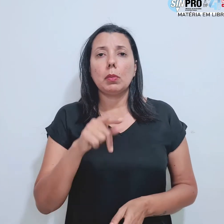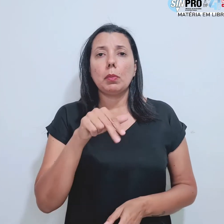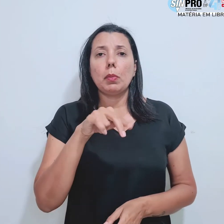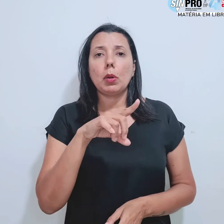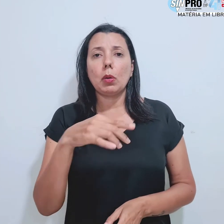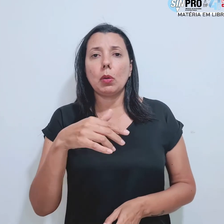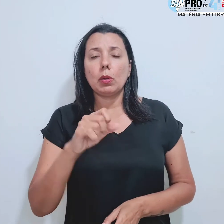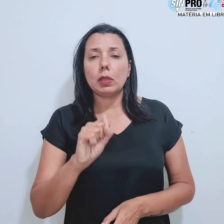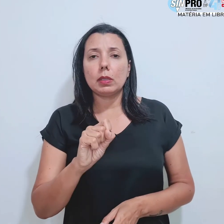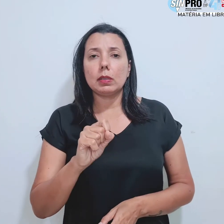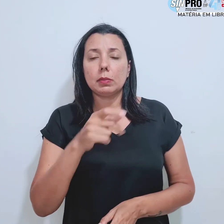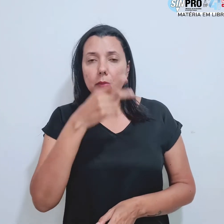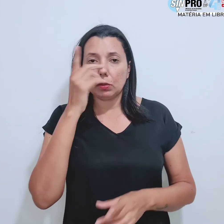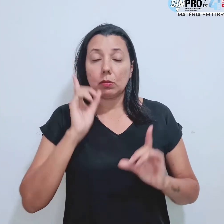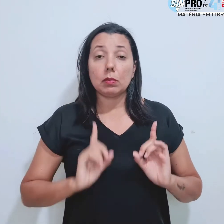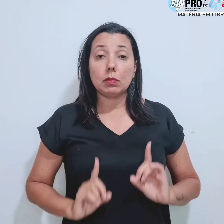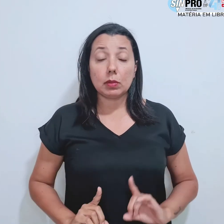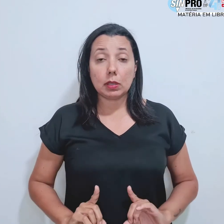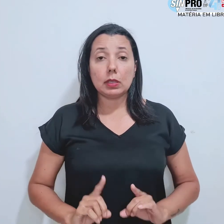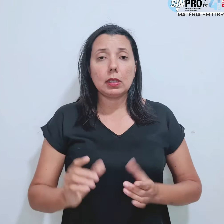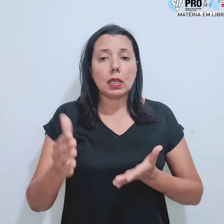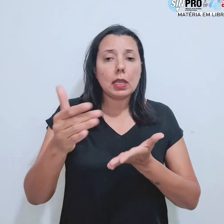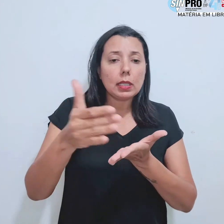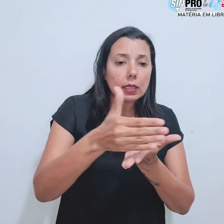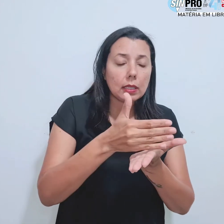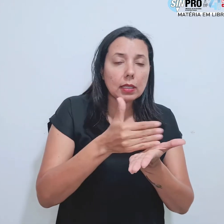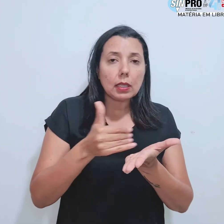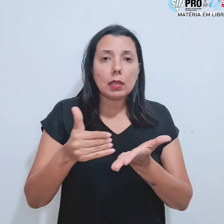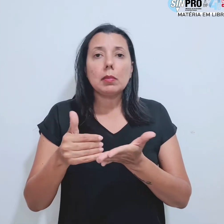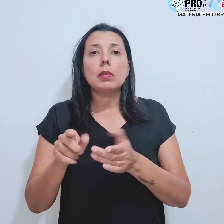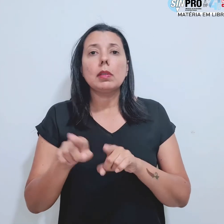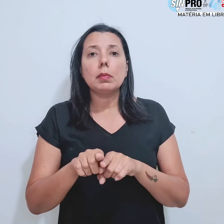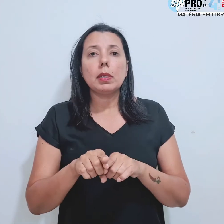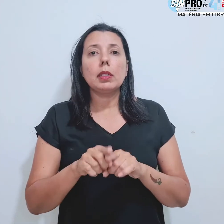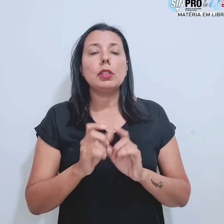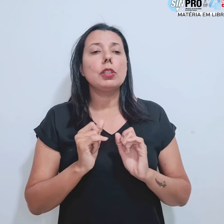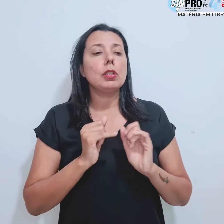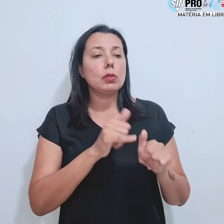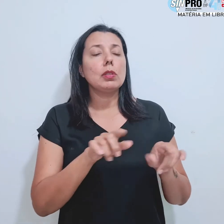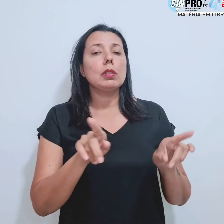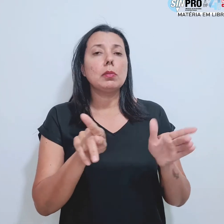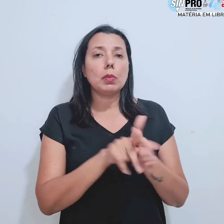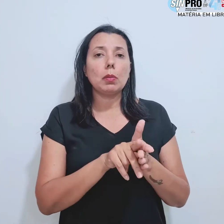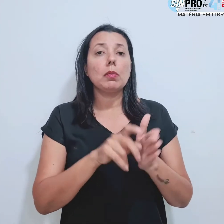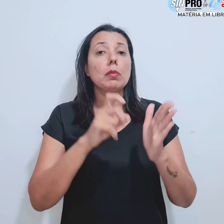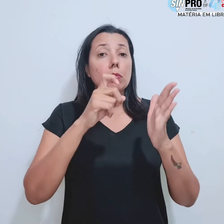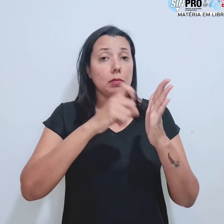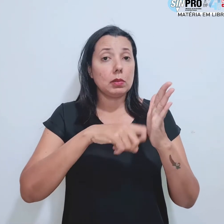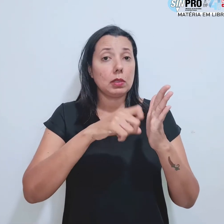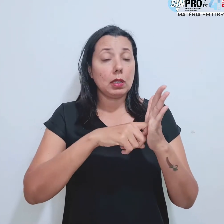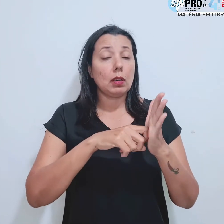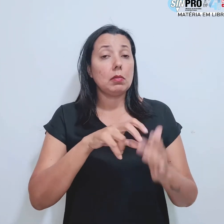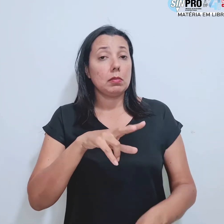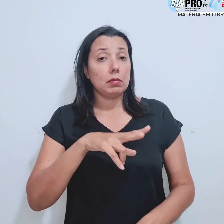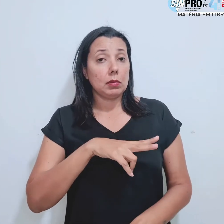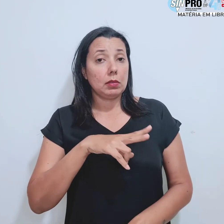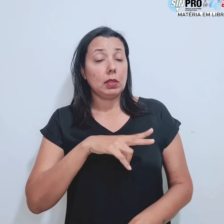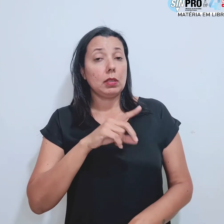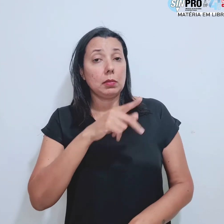PRONAS PCD, que capta recursos de renúncia fiscal da iniciativa privada,